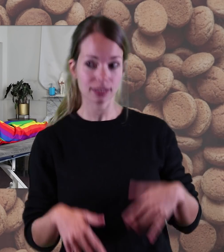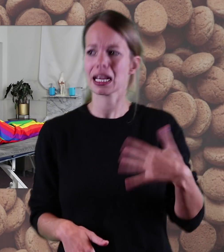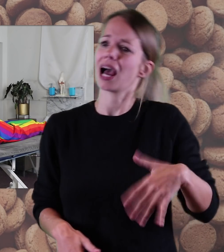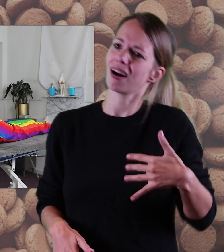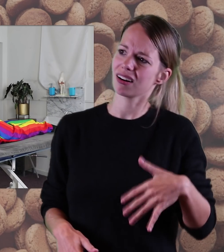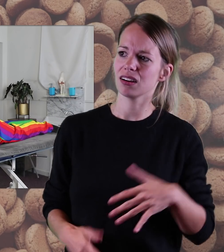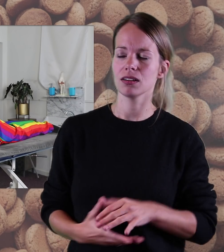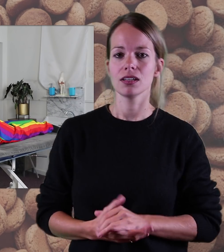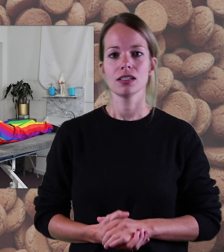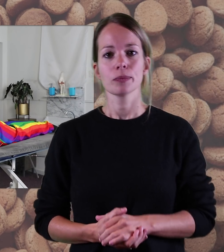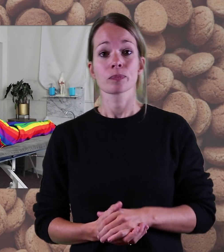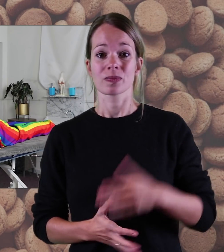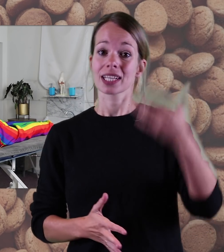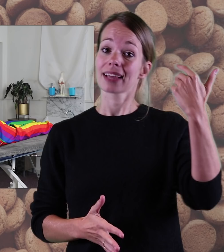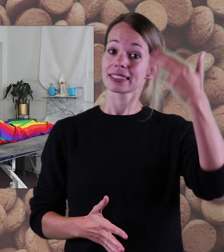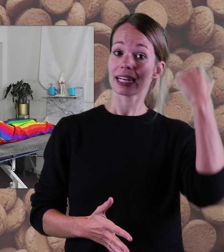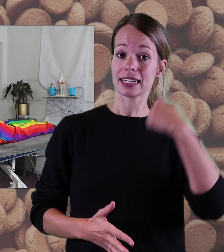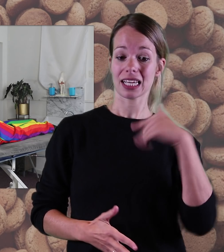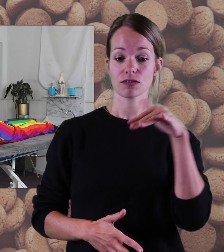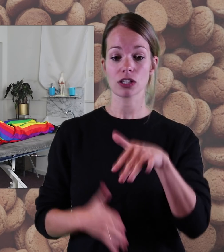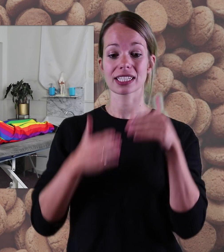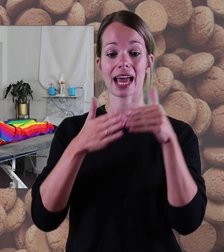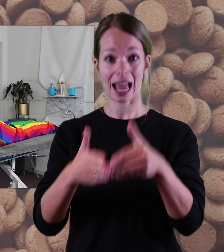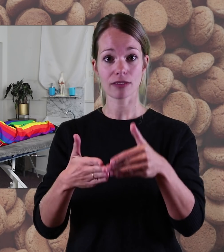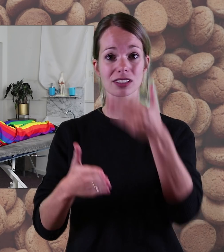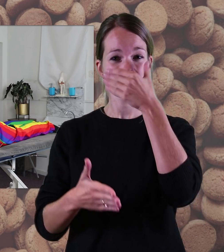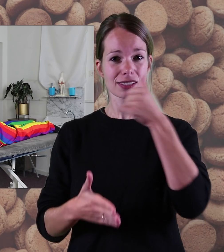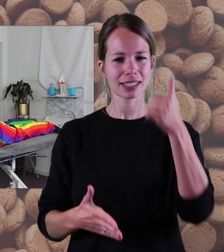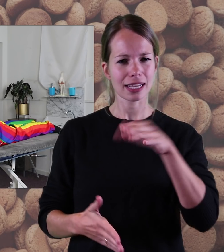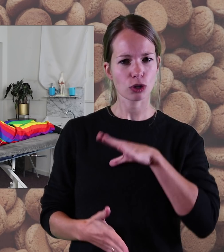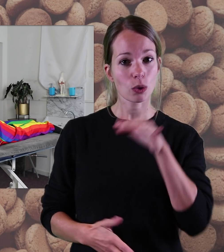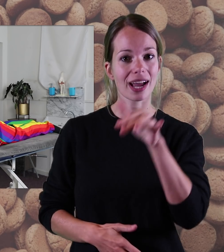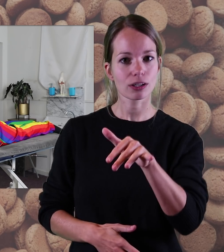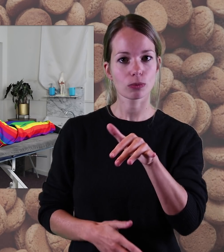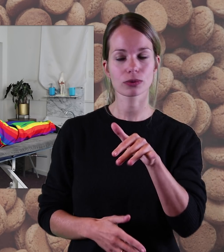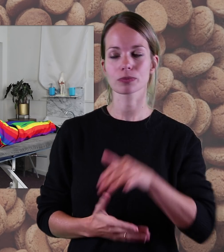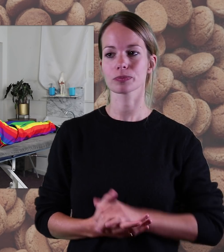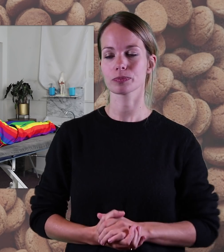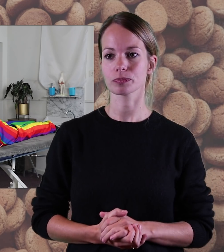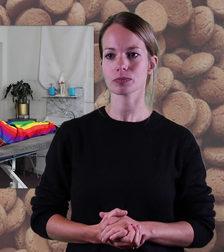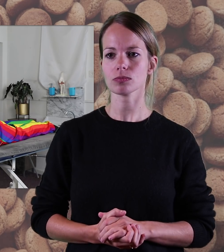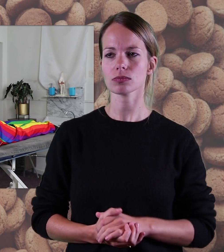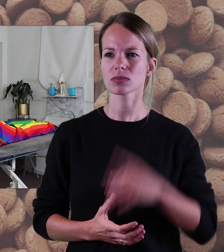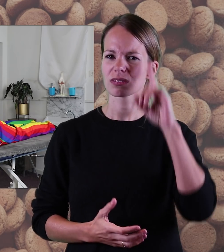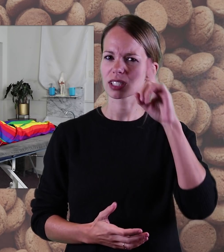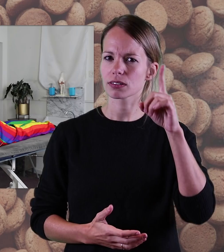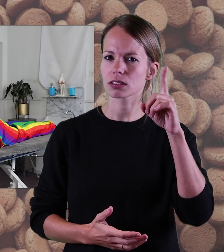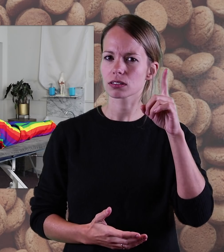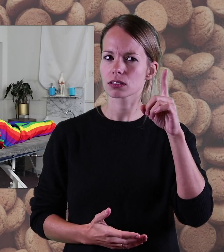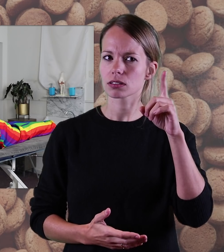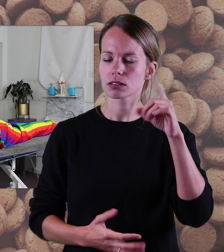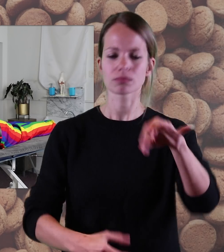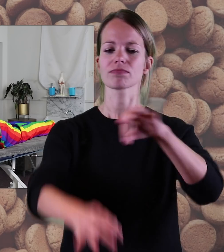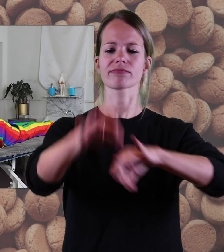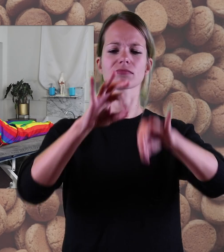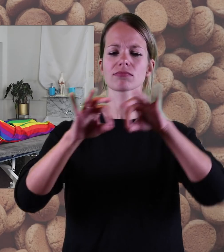Ja, en een tijdje terug was ik in de haven waar Sinterklaas ook altijd aankomt. En daar was... Weet je wat? Ik begin het